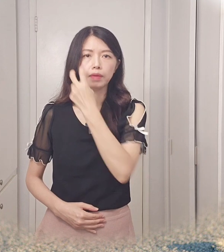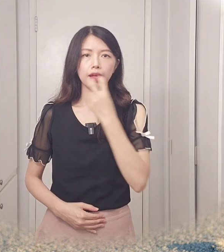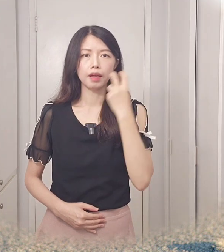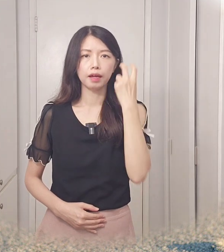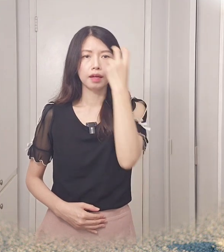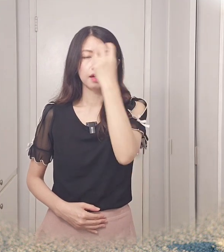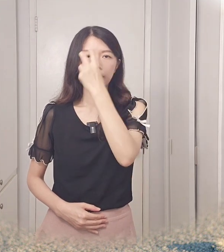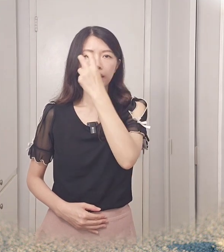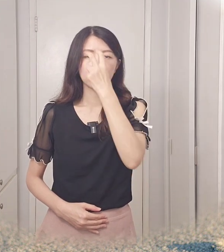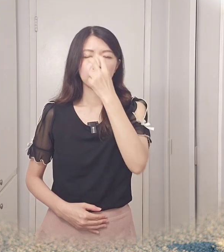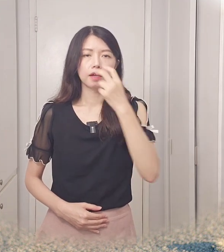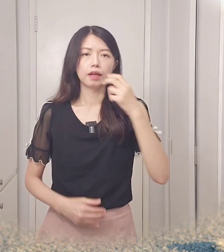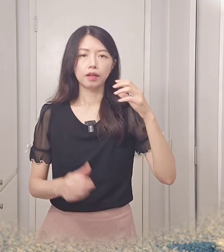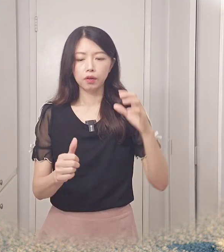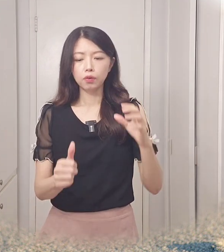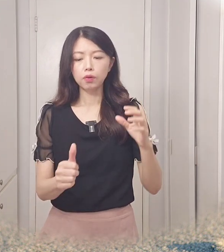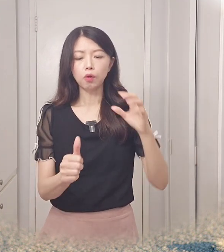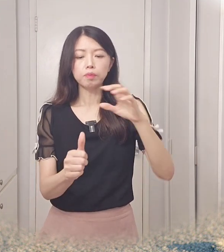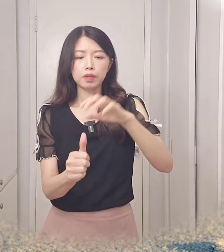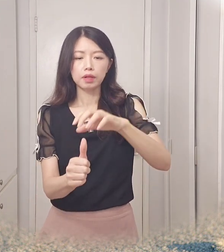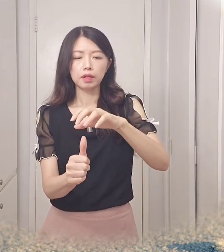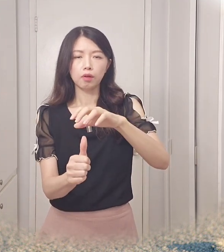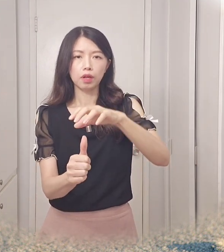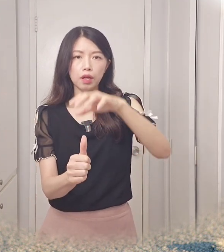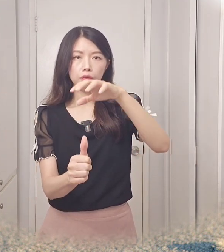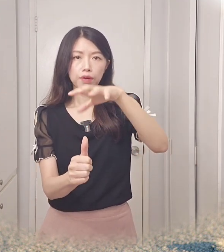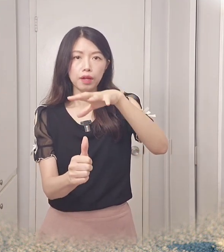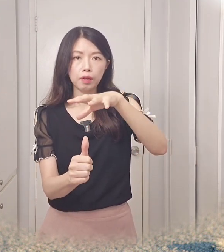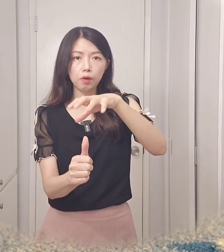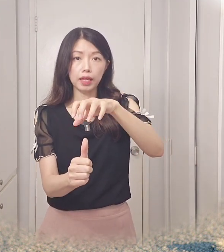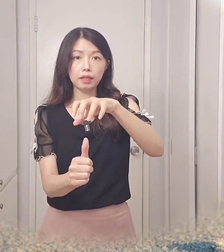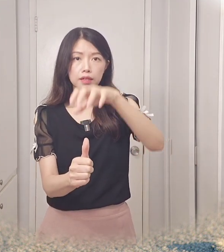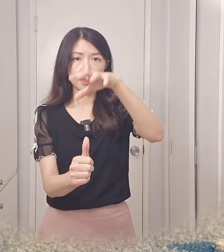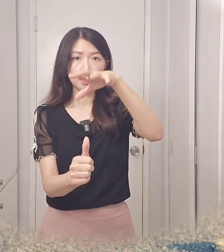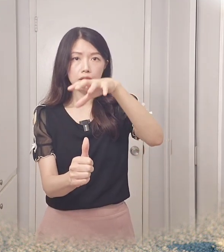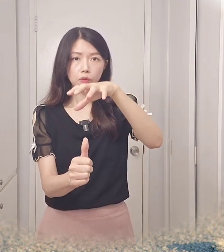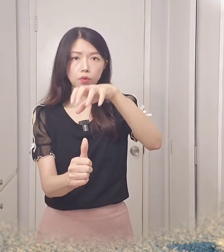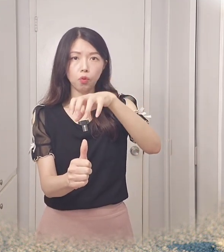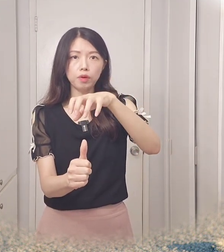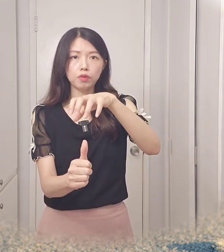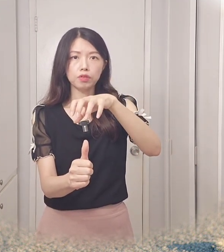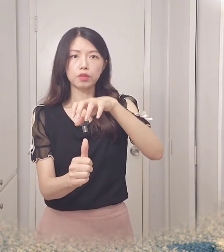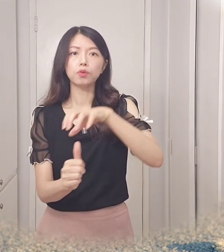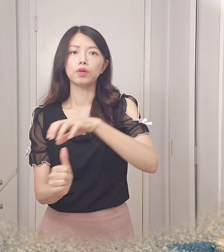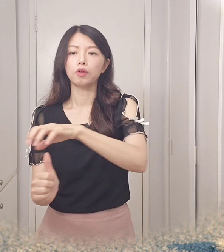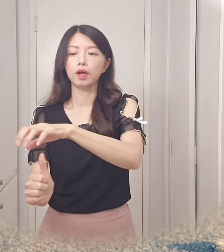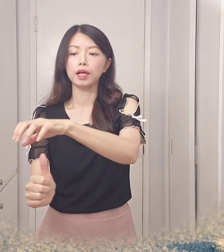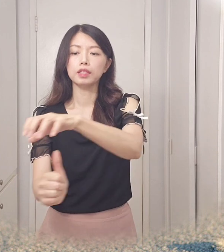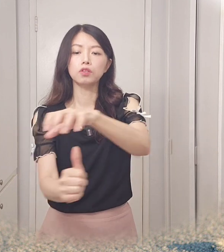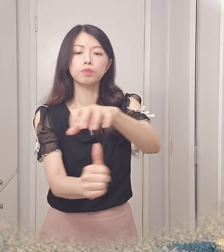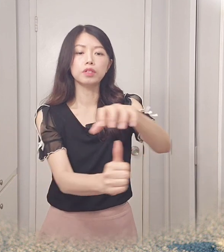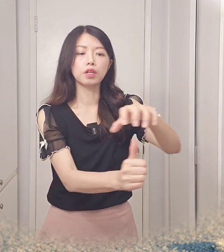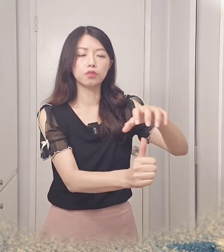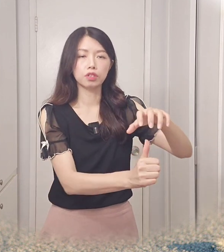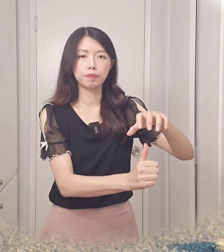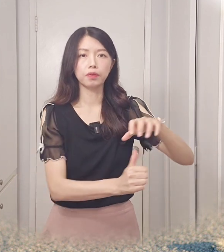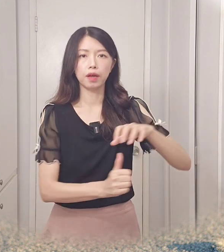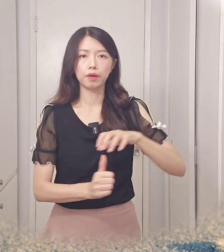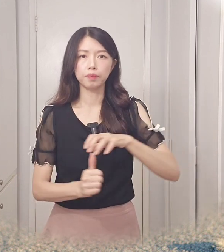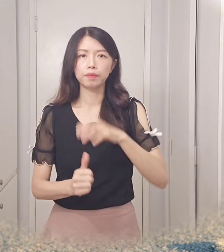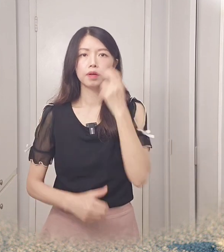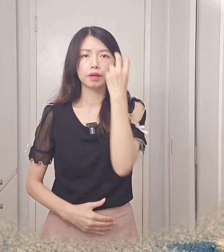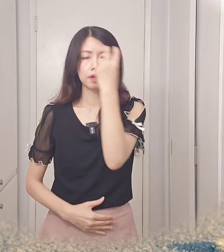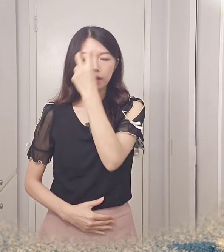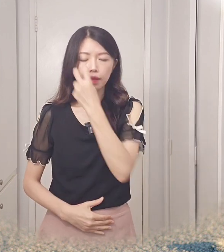수어가 됩니다. 그리고 엄지를 이렇게 위에서 가리듯이 손을 오므려 주시고 이렇게 같이 움직여 주시면